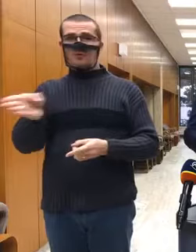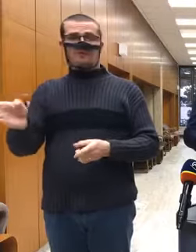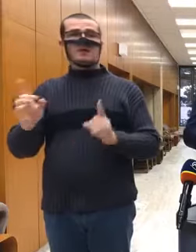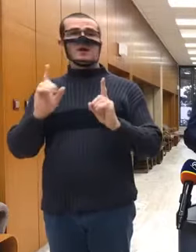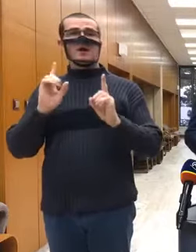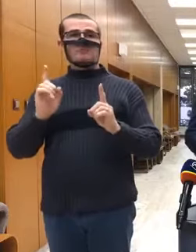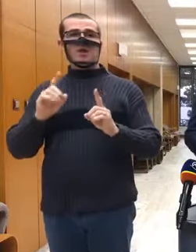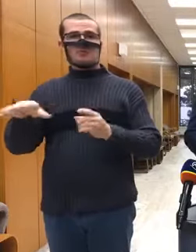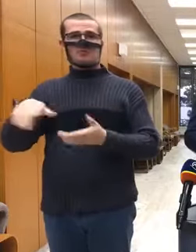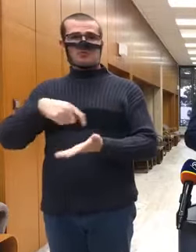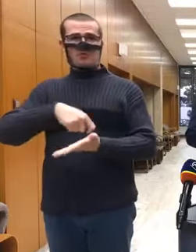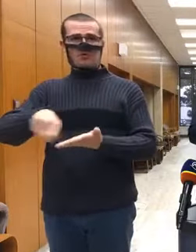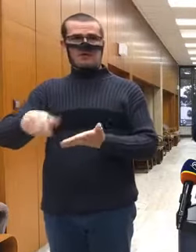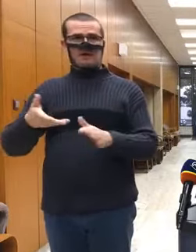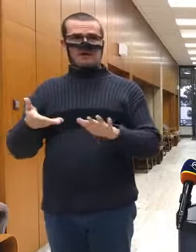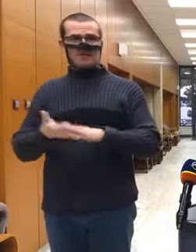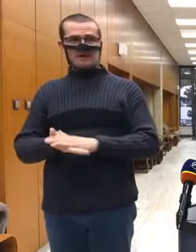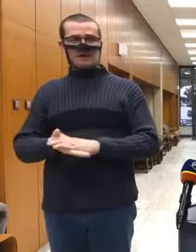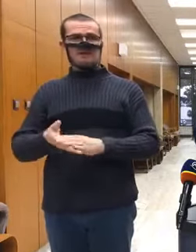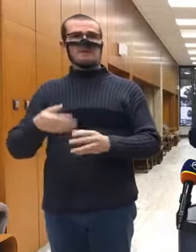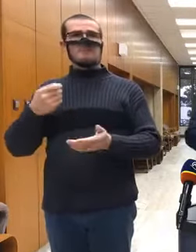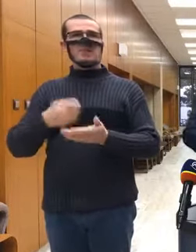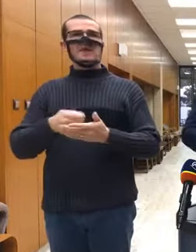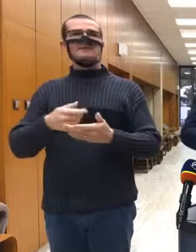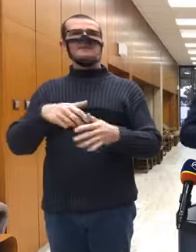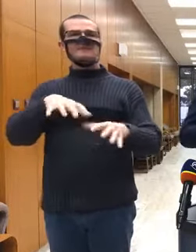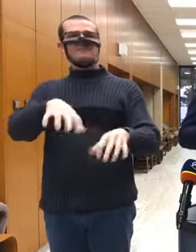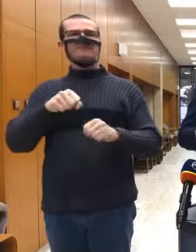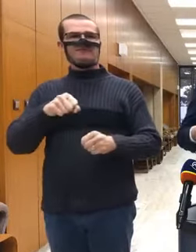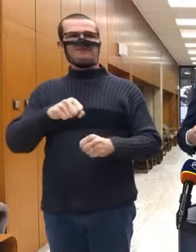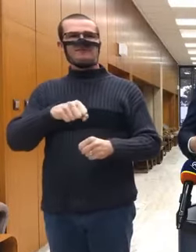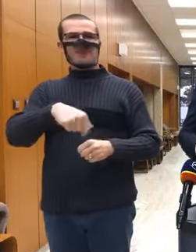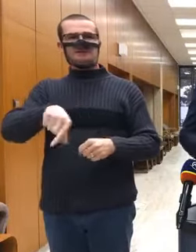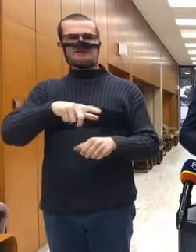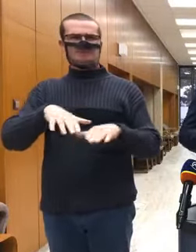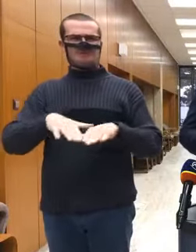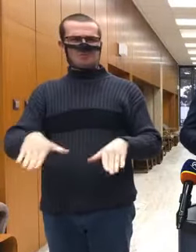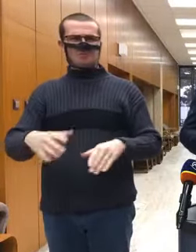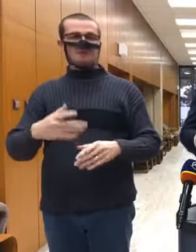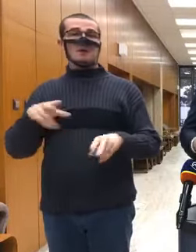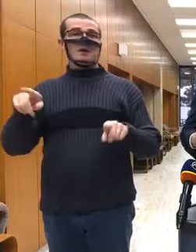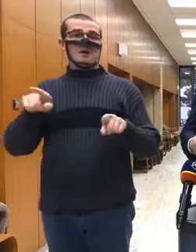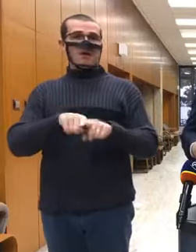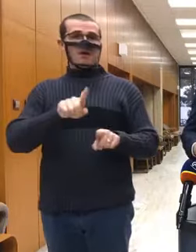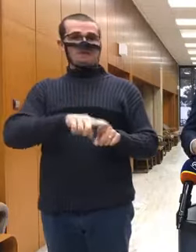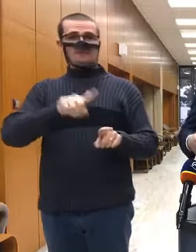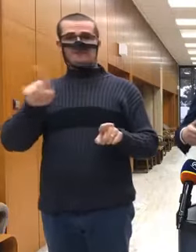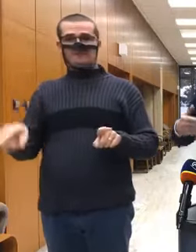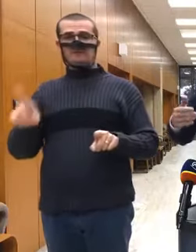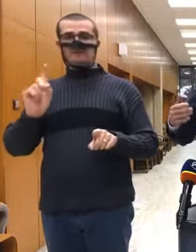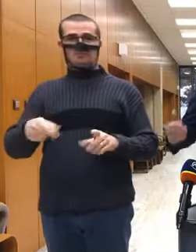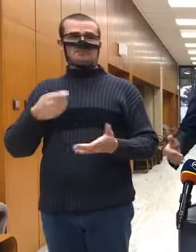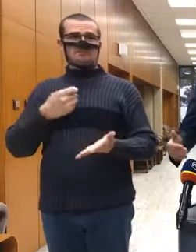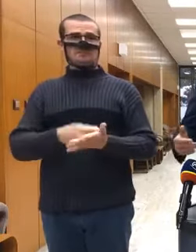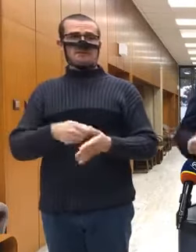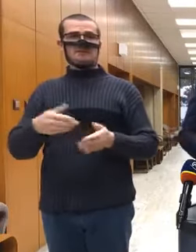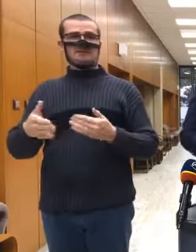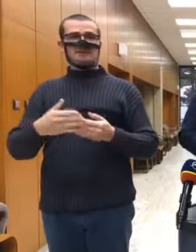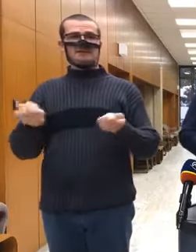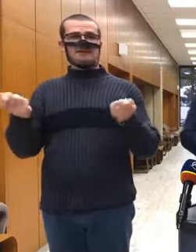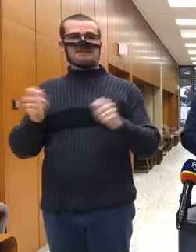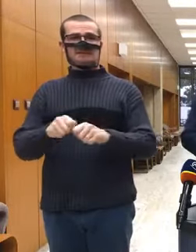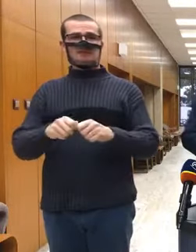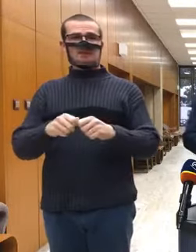to nahradiť. Platí to pri vyvlastnení a analogicky toto musí platiť aj pri zatvorení